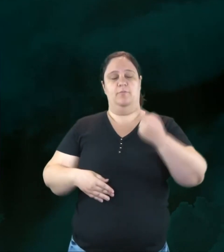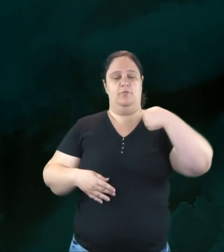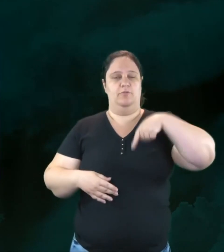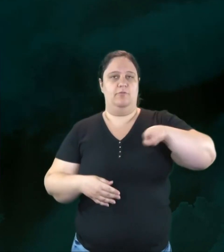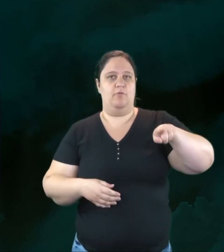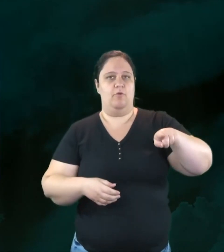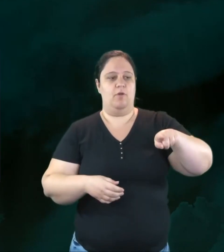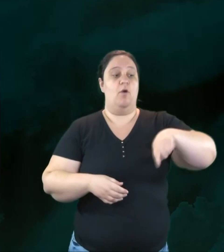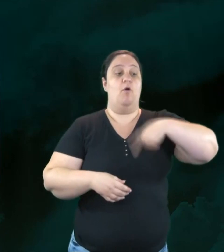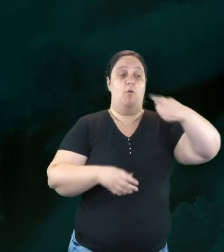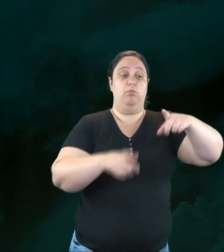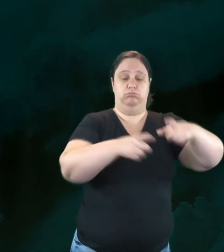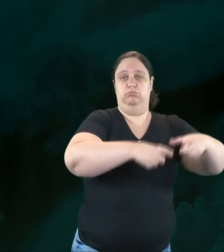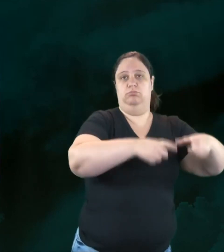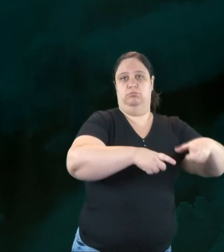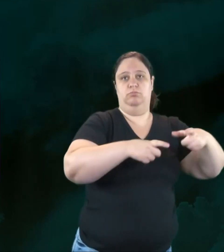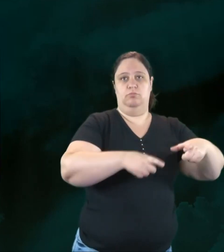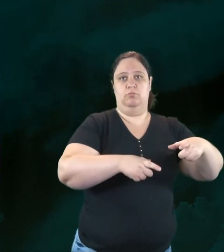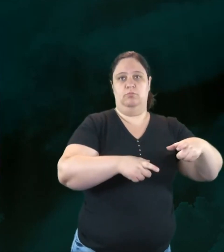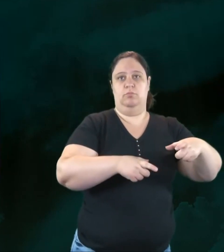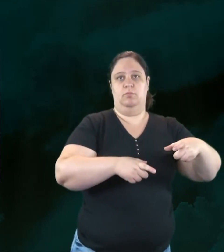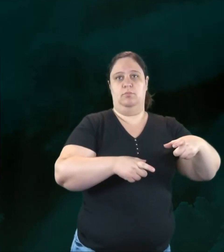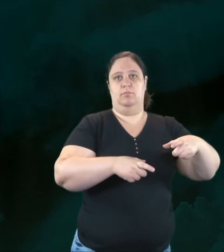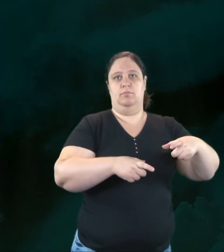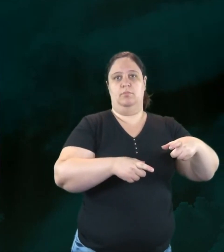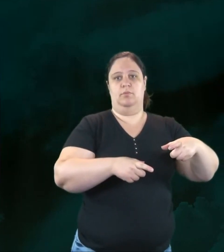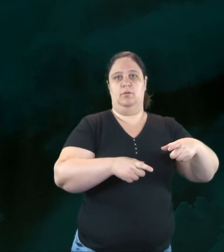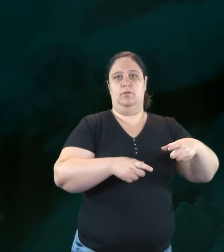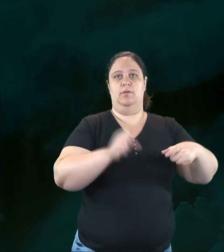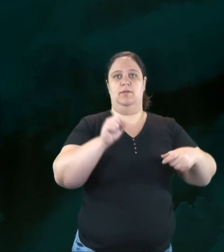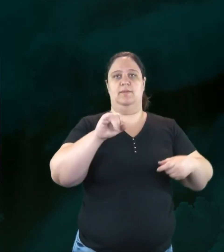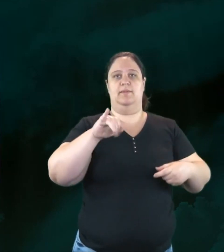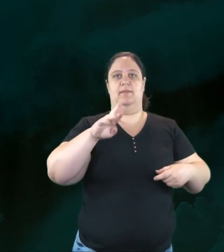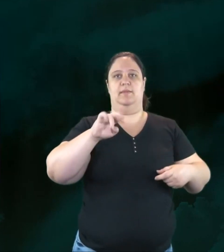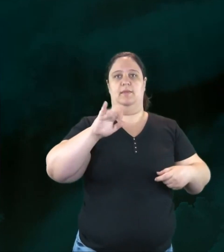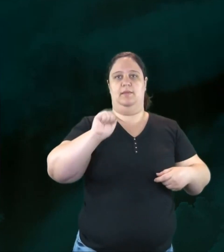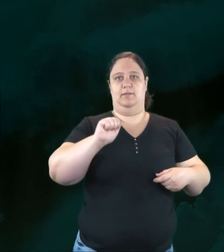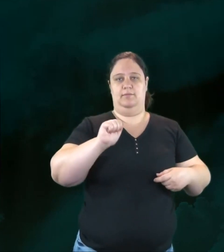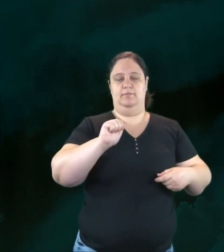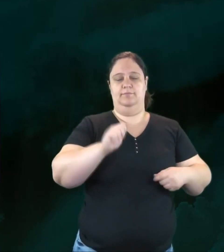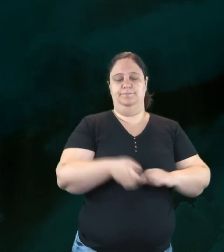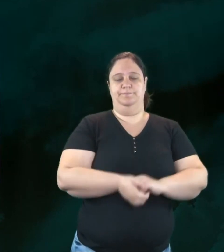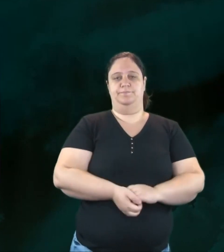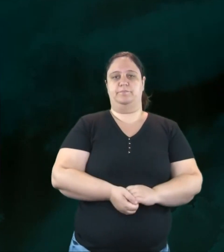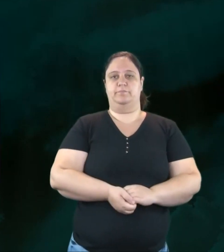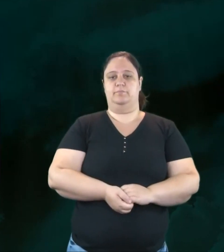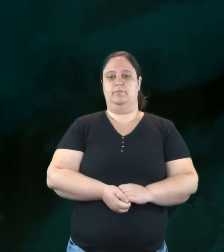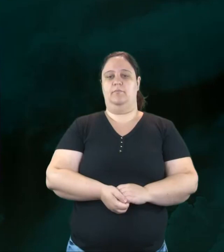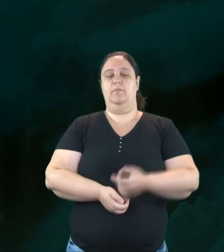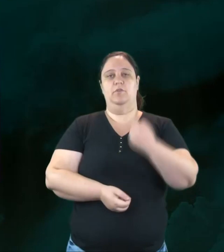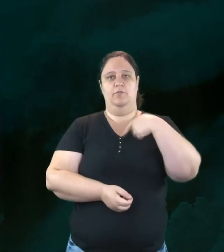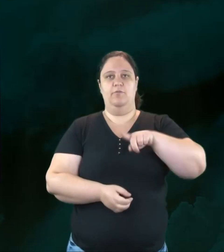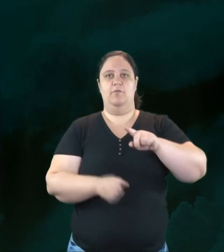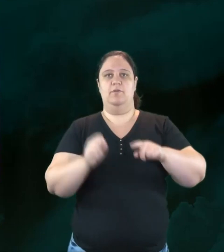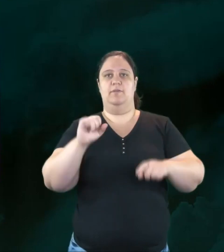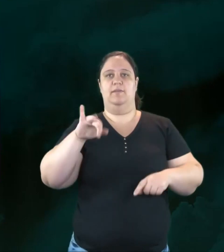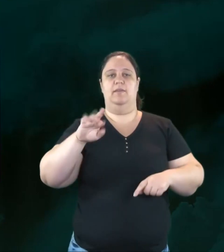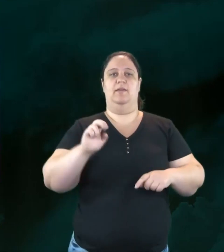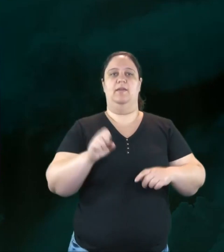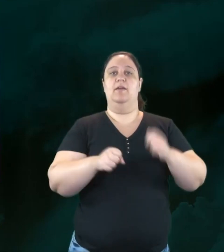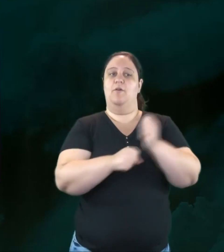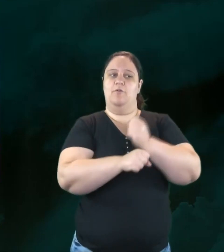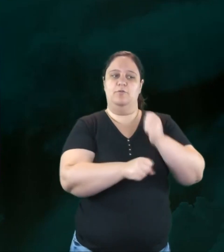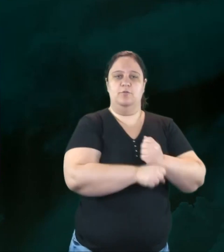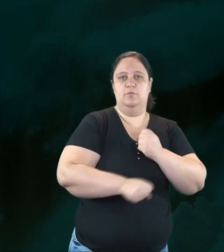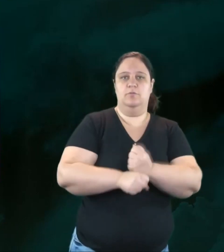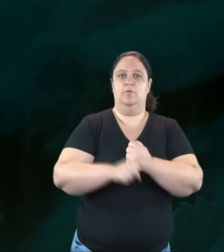terra, que é a terra da Síria, não é isso? Aqui fala. Aí ele foi para a Síria e edificou Nínive e